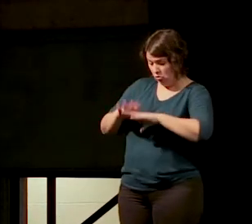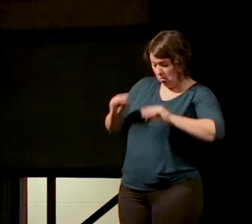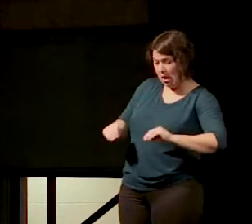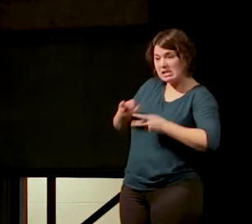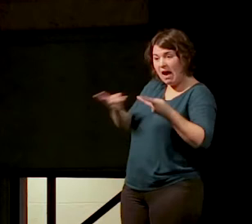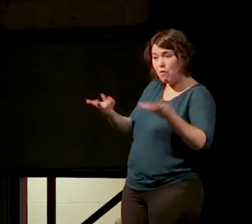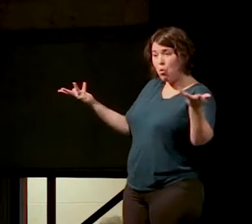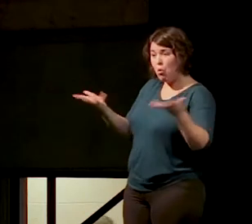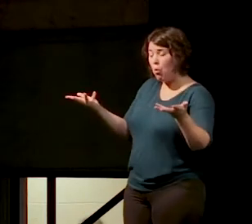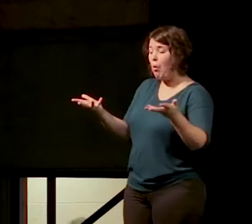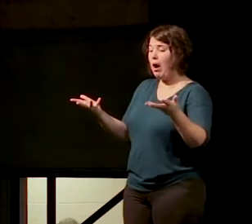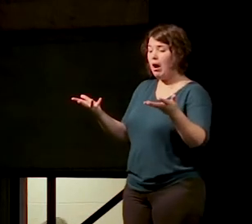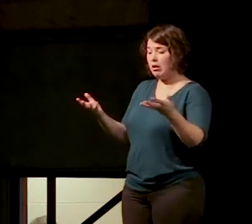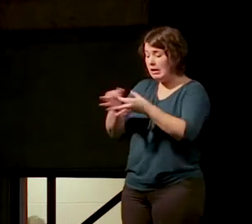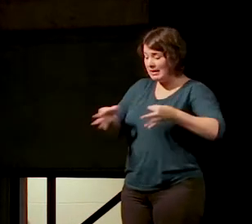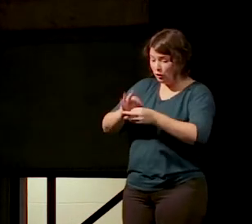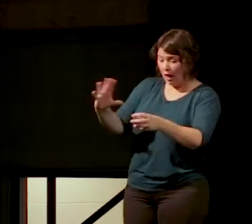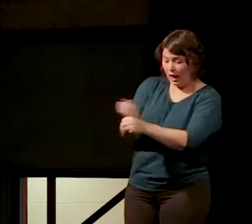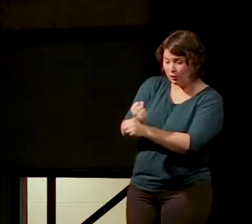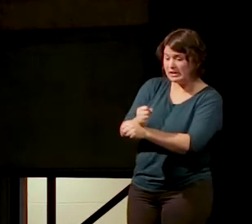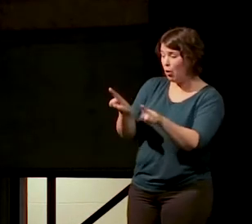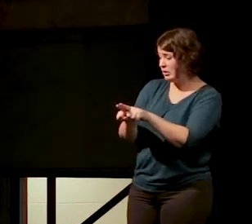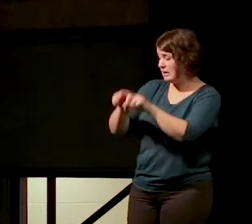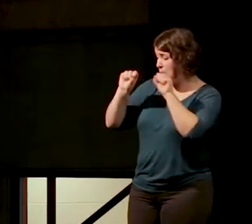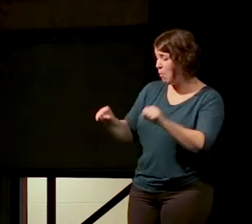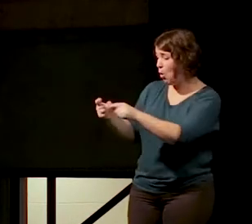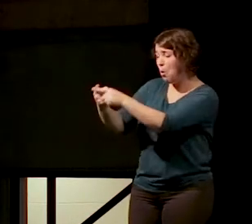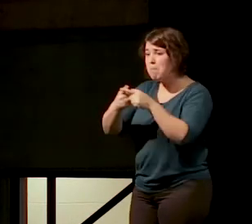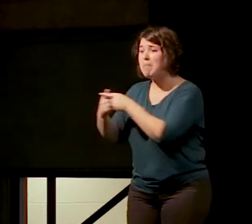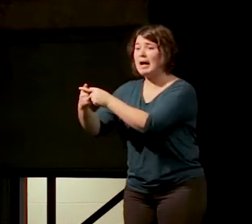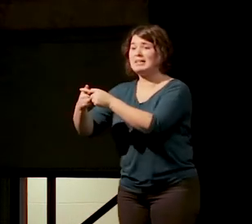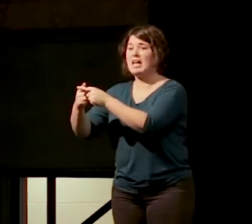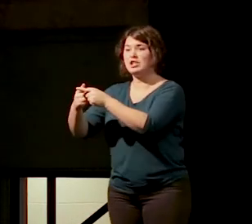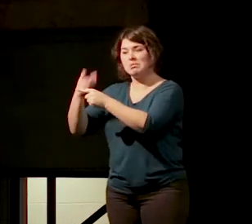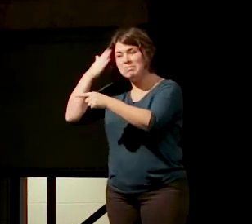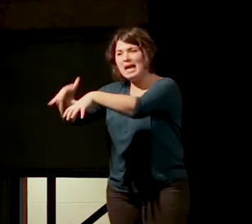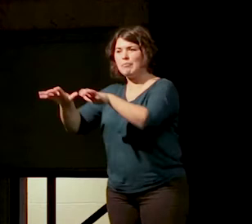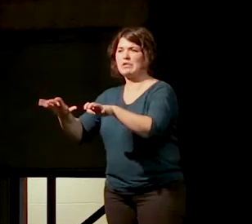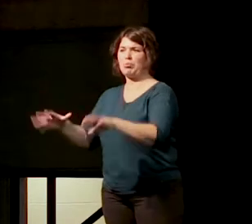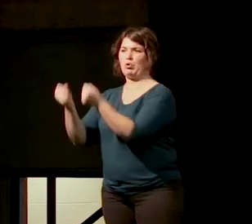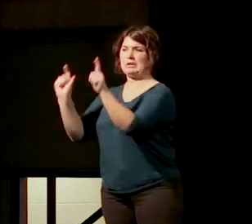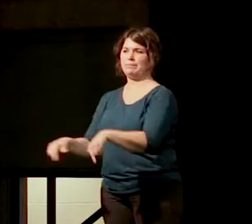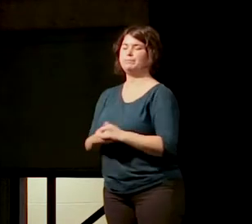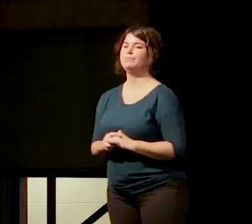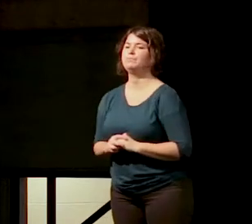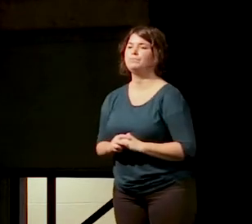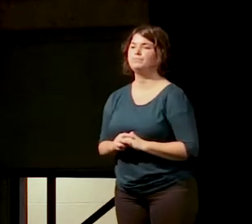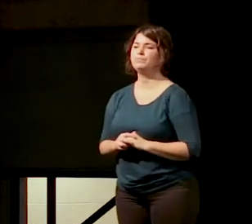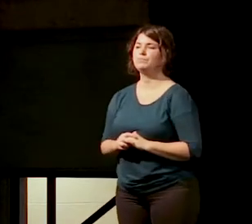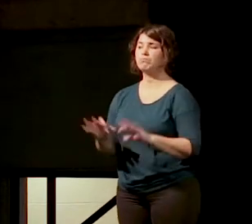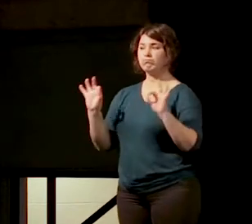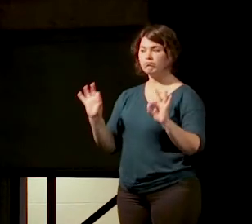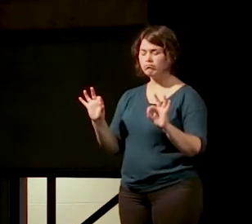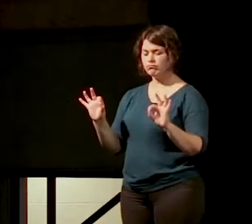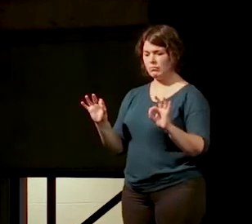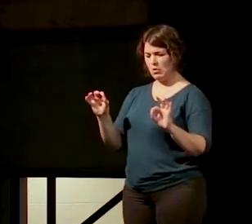les réussites d'un territoire peuvent aussi être partagées avec une administration compétente. Et d'ailleurs, pour